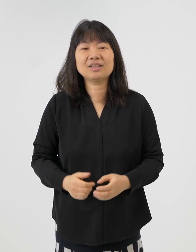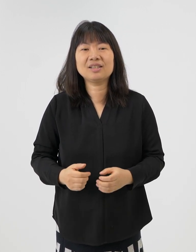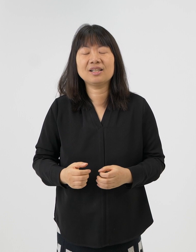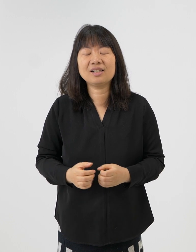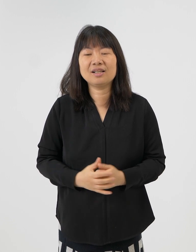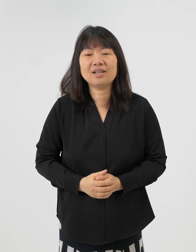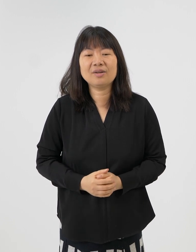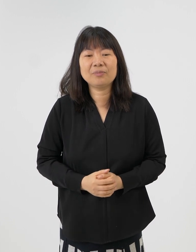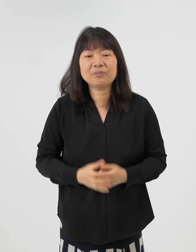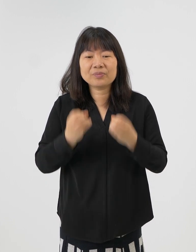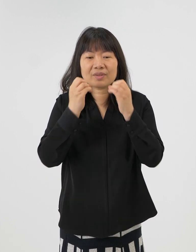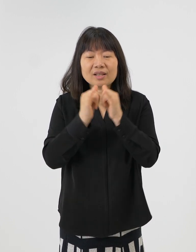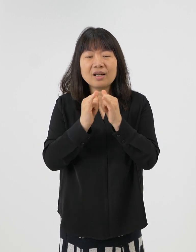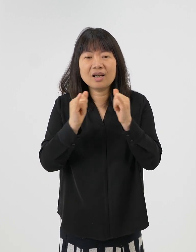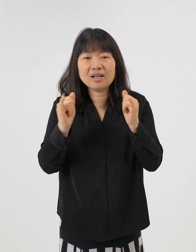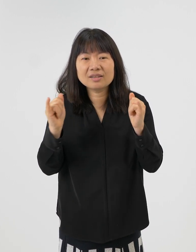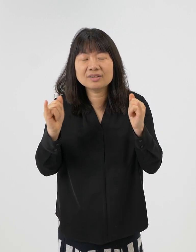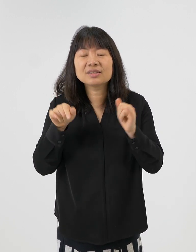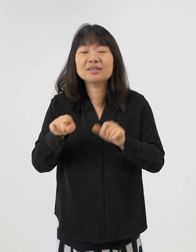된